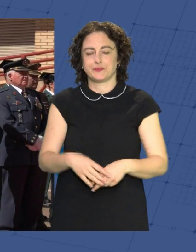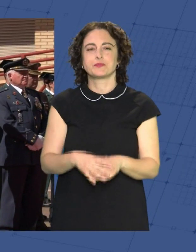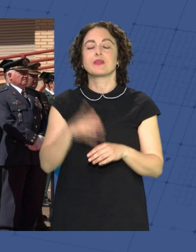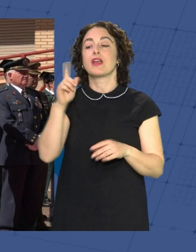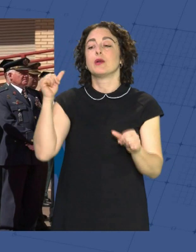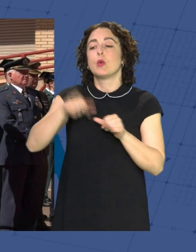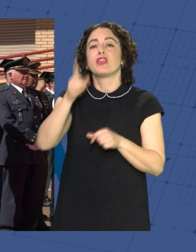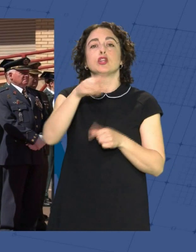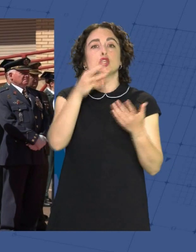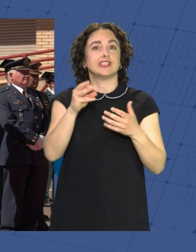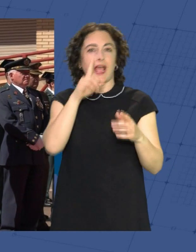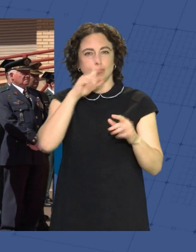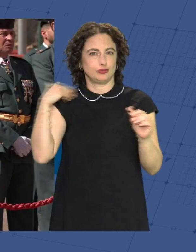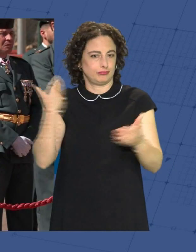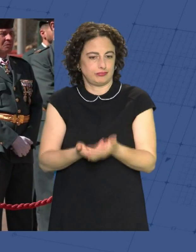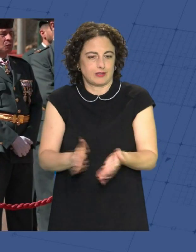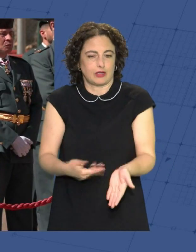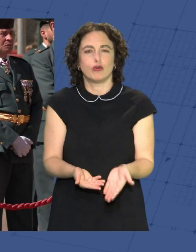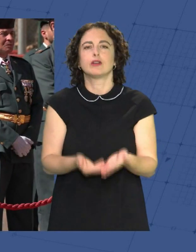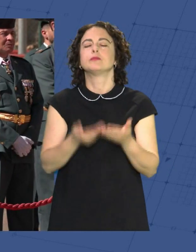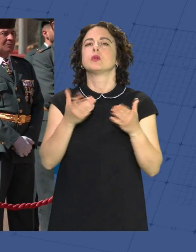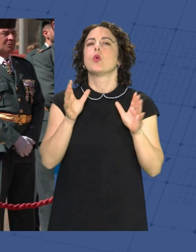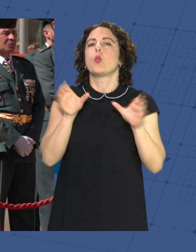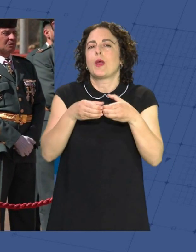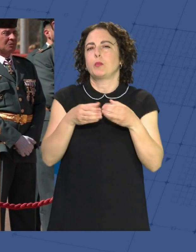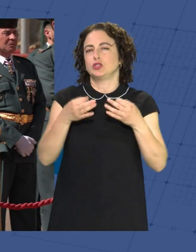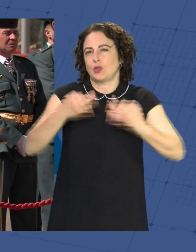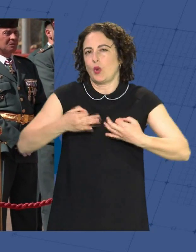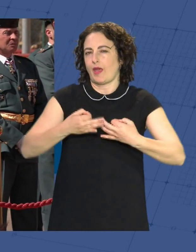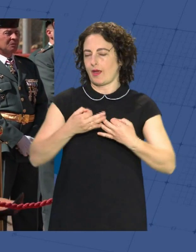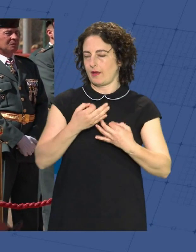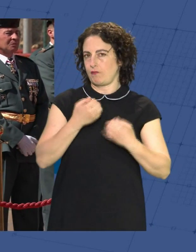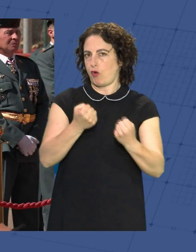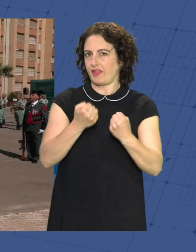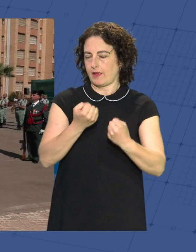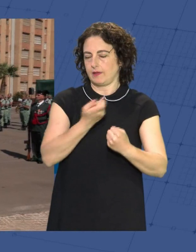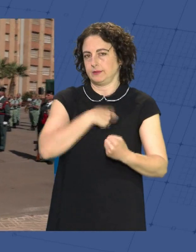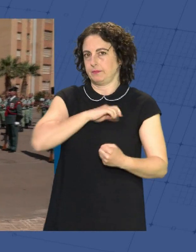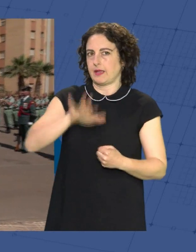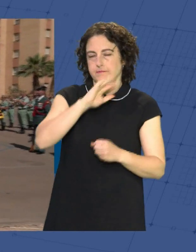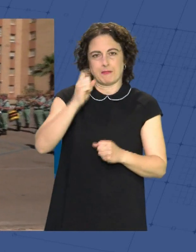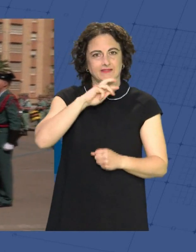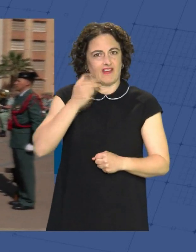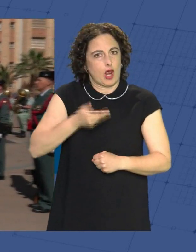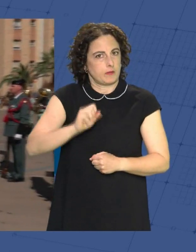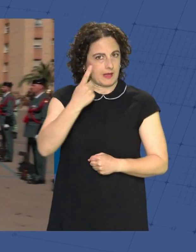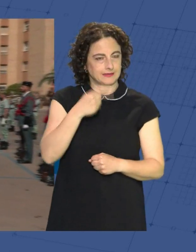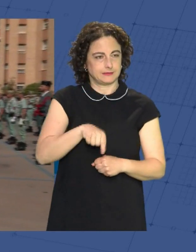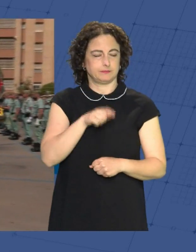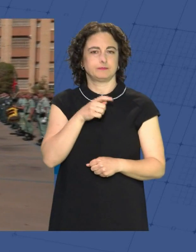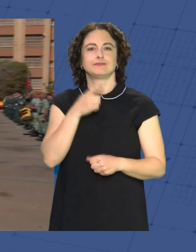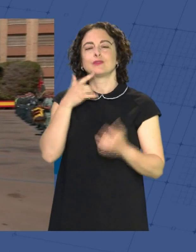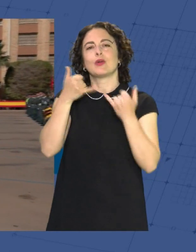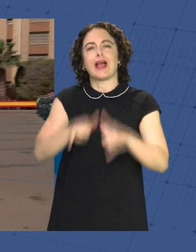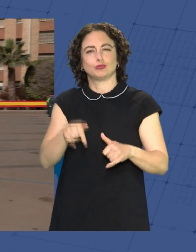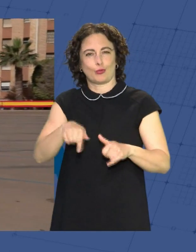años de vida, la Guardia Civil es uno de los cuerpos y fuerzas de seguridad del Estado más valorado en nuestro país. Así se ha destacado en el acto